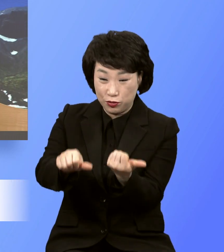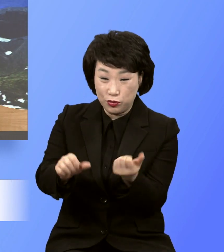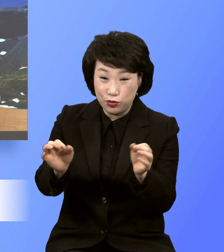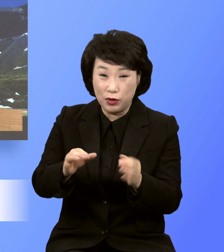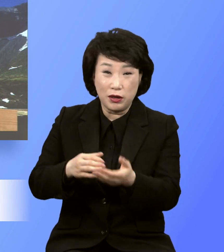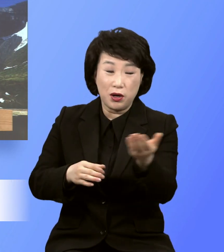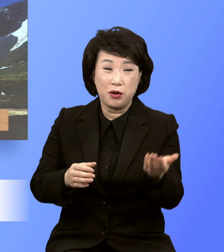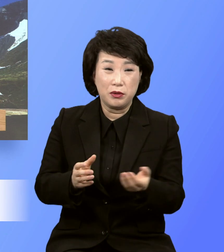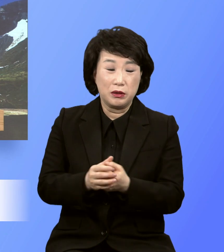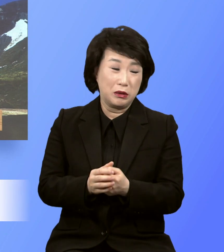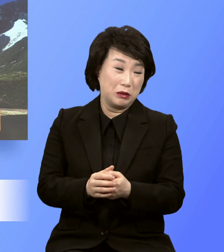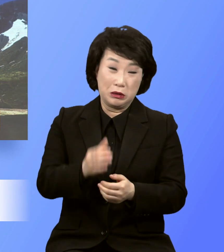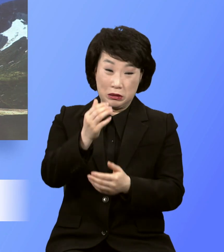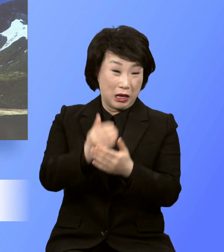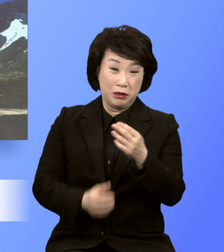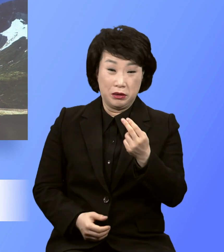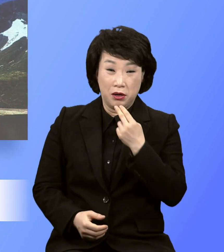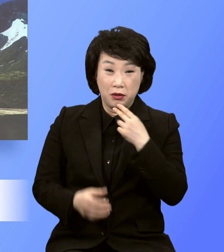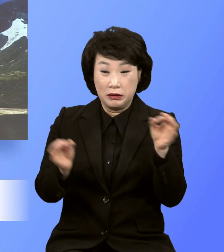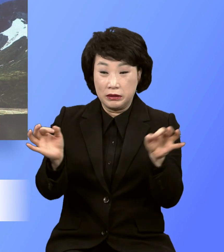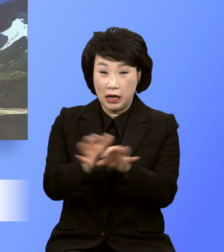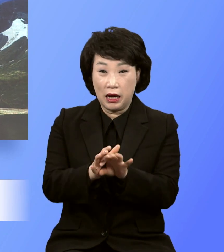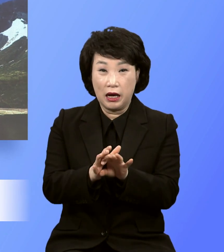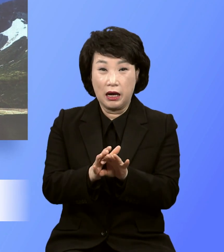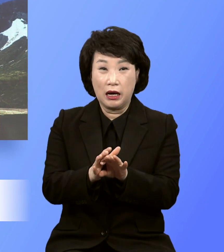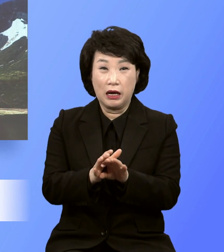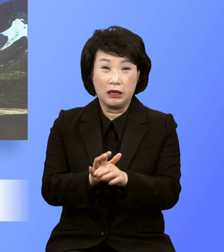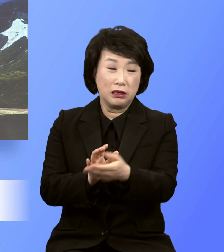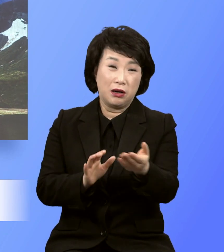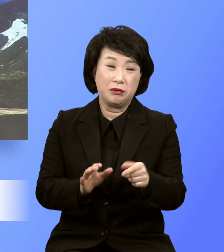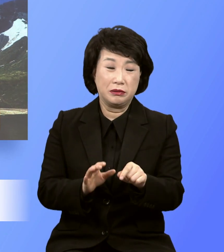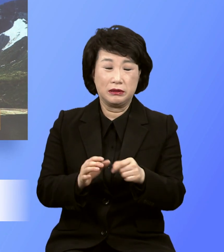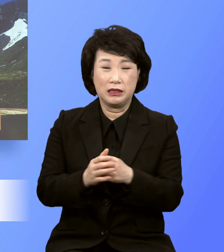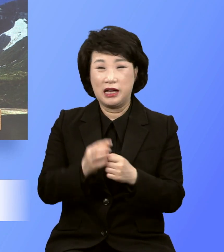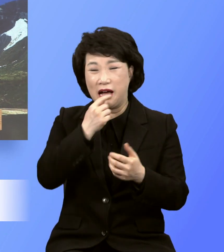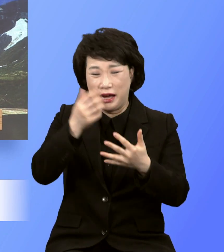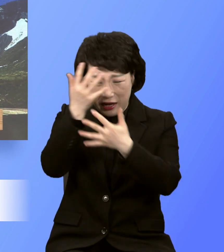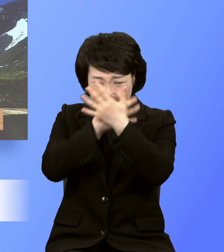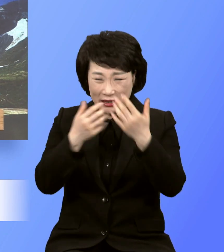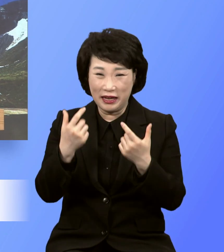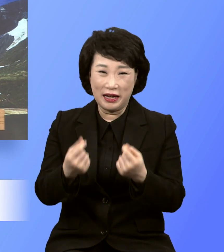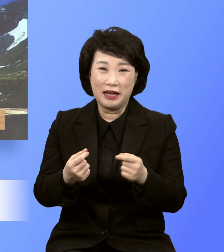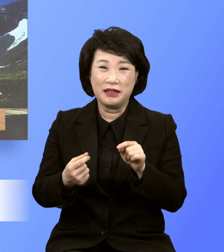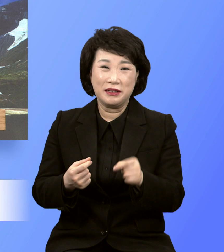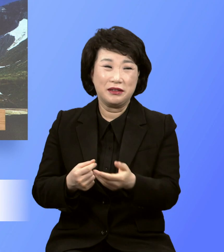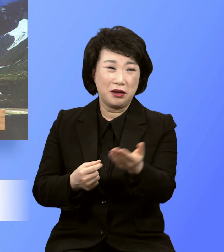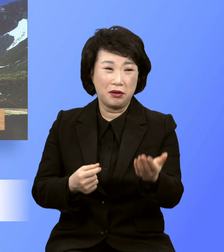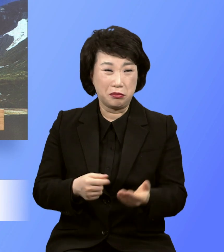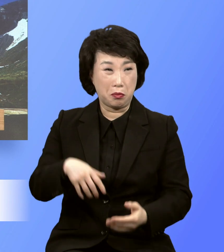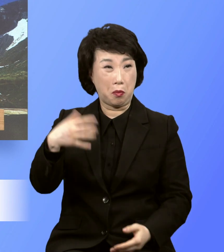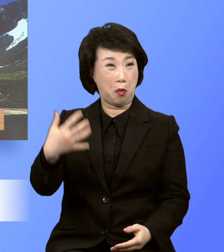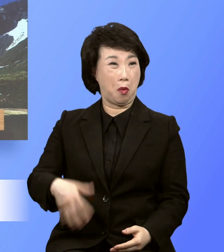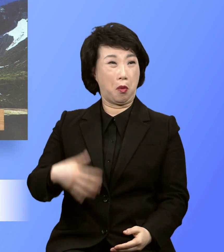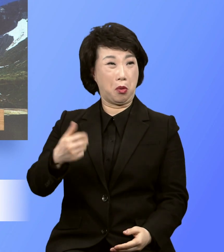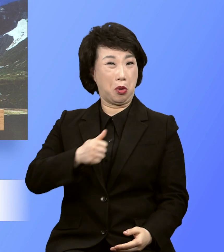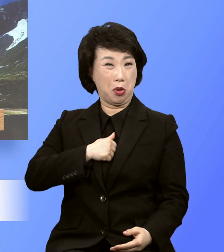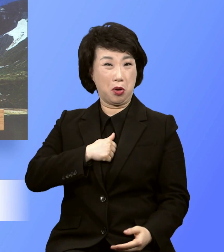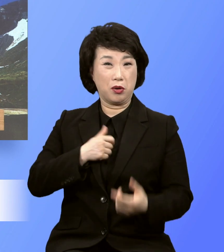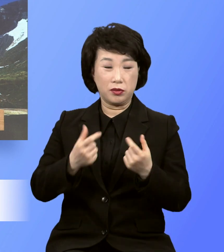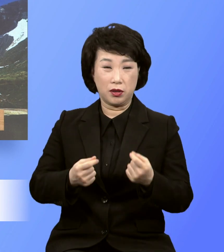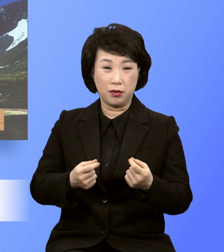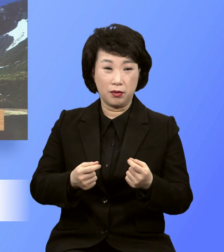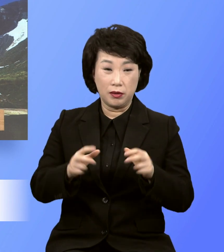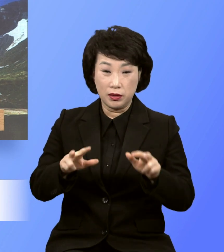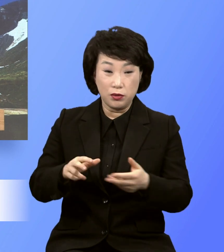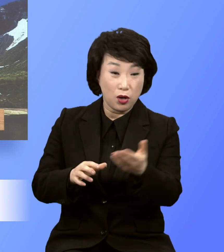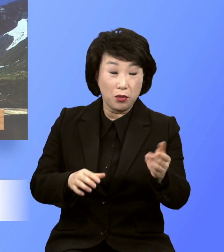끝나자마자 흔적도 없이 사라지는 그 안개 같은 그것을 대단한 것처럼 지금